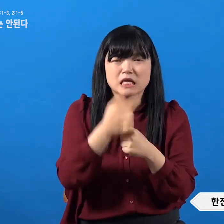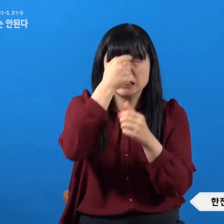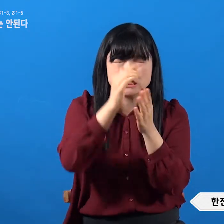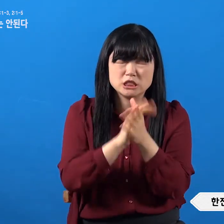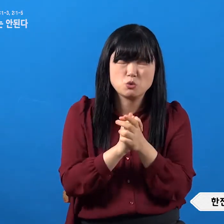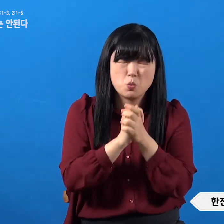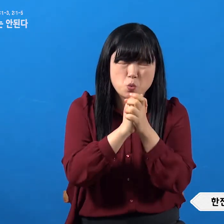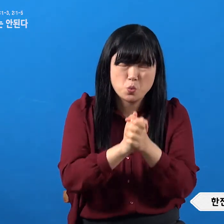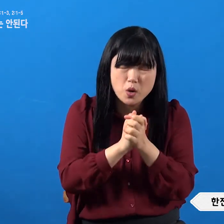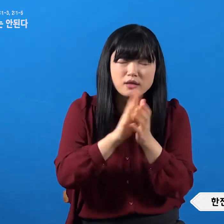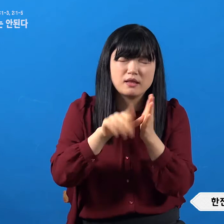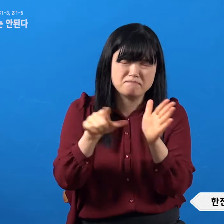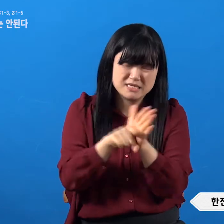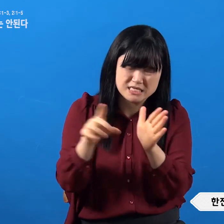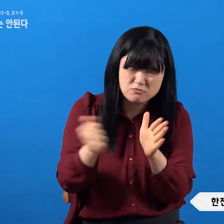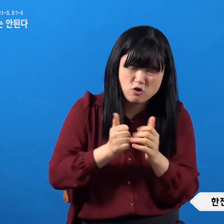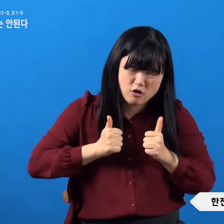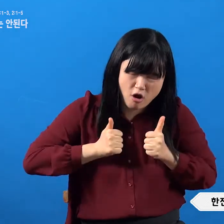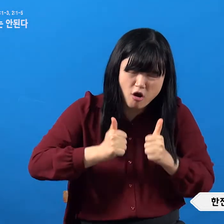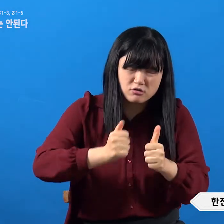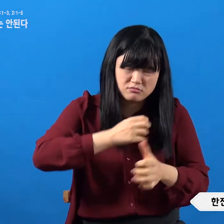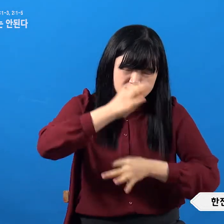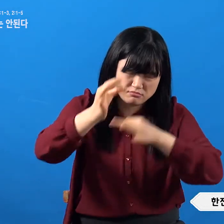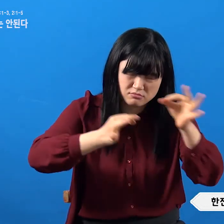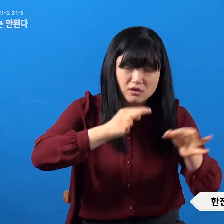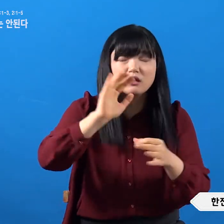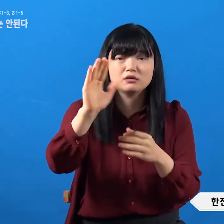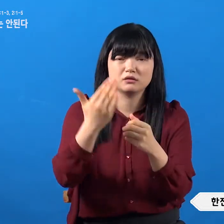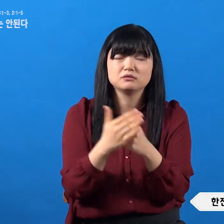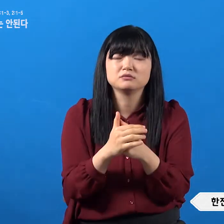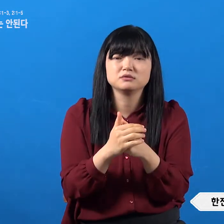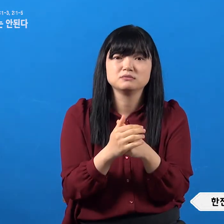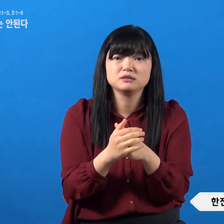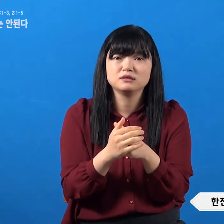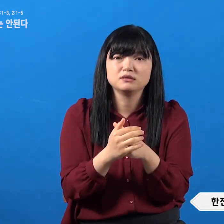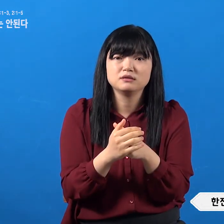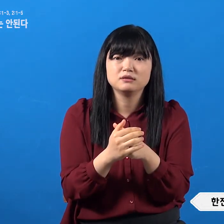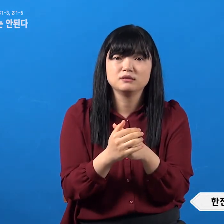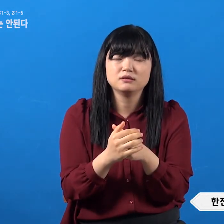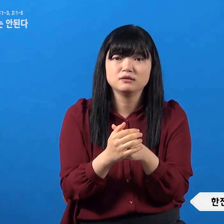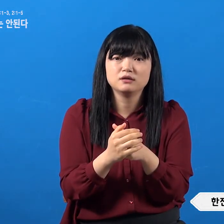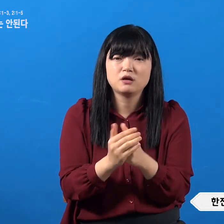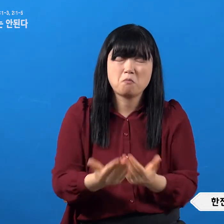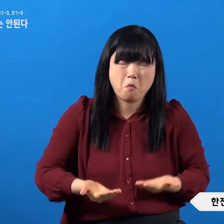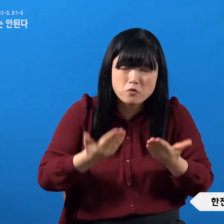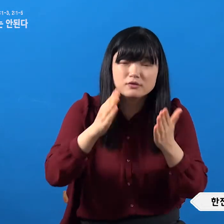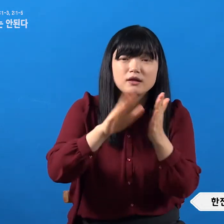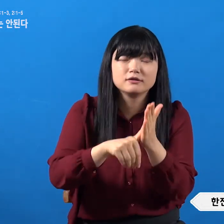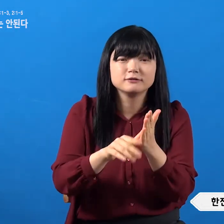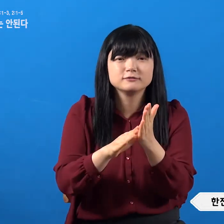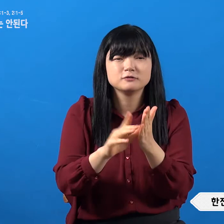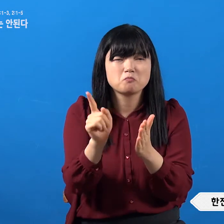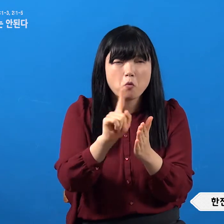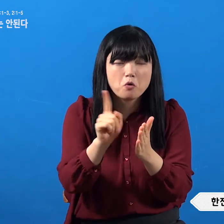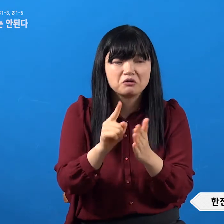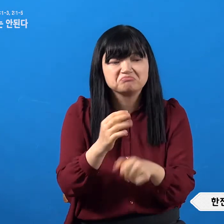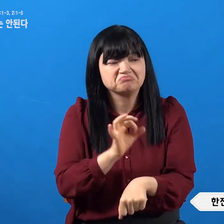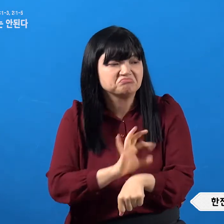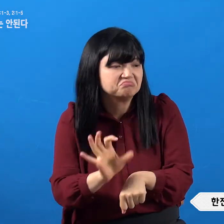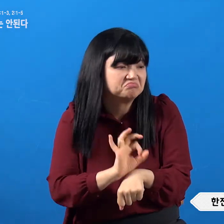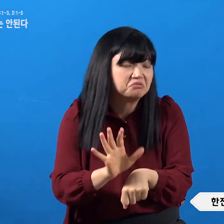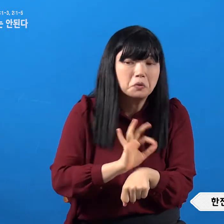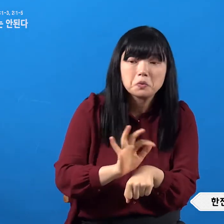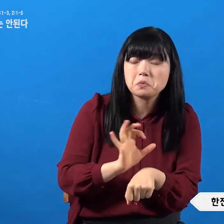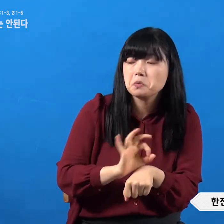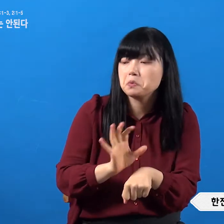기도를 한번 해도 믿음으로 열심히 부르짖는 것입니다. 봉사를 해도 무슨 하는 동 마는 동